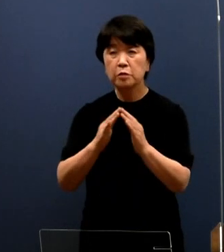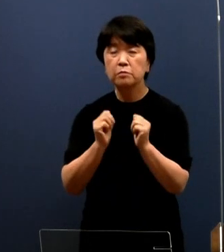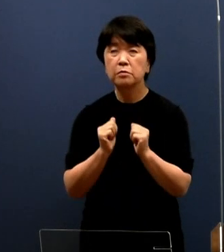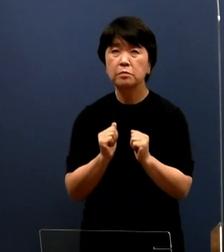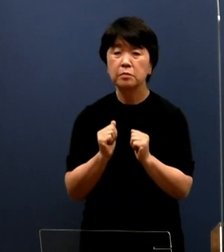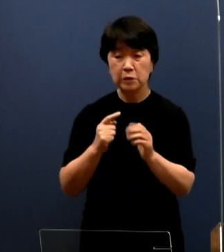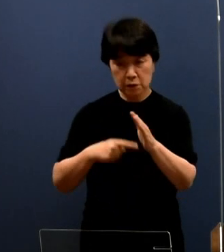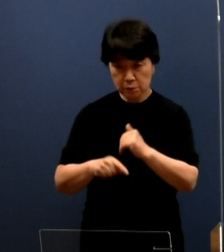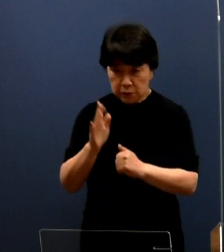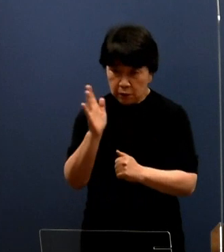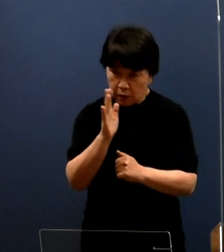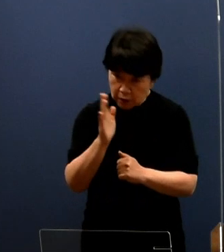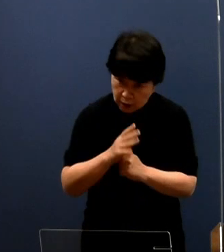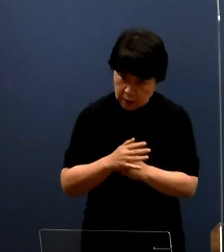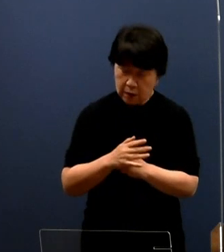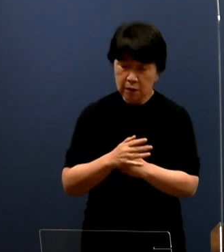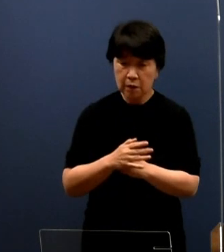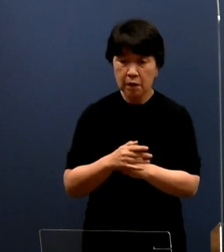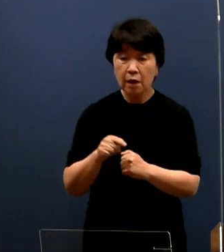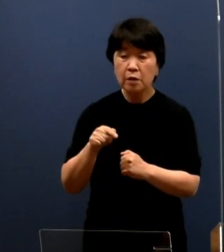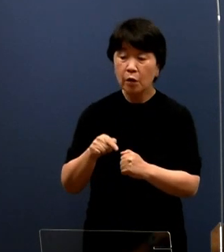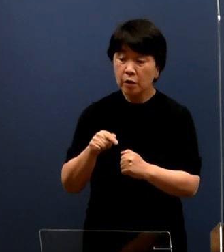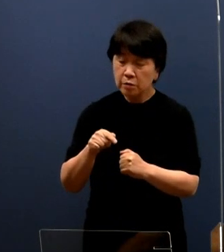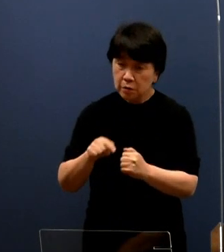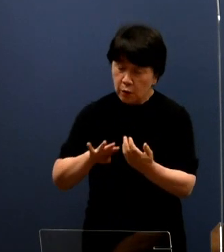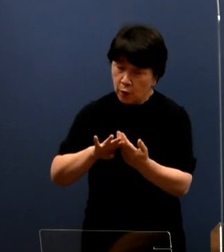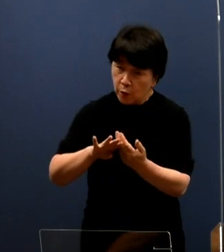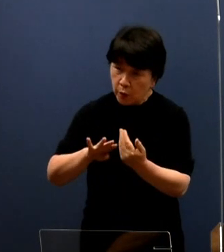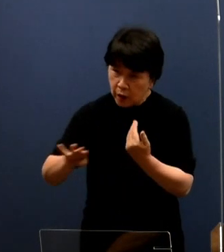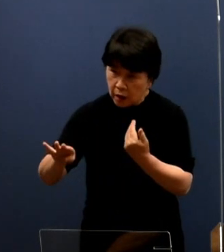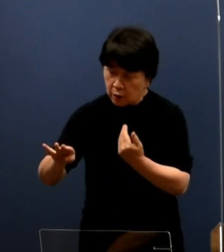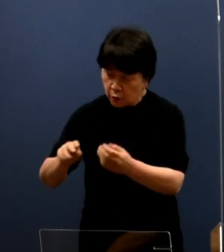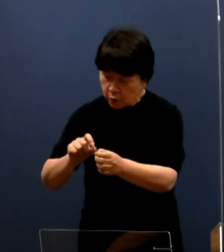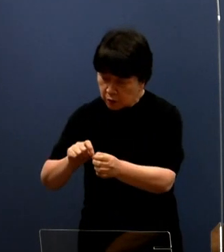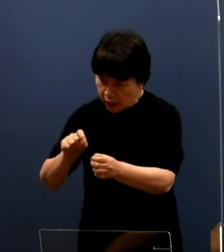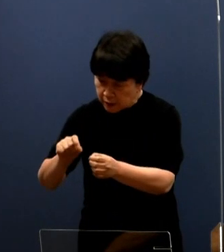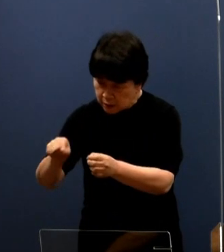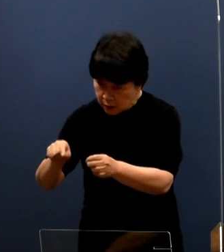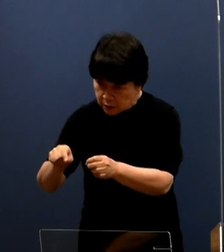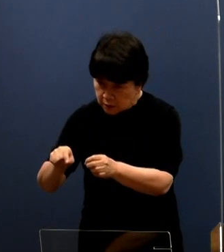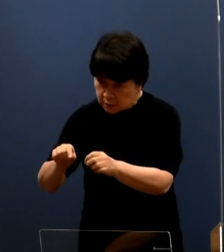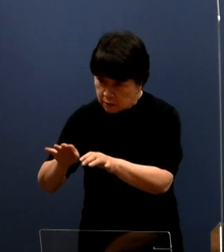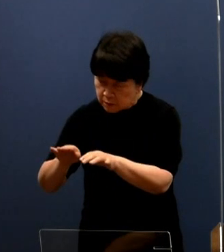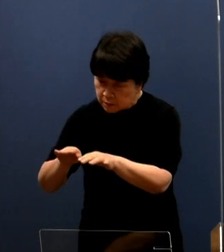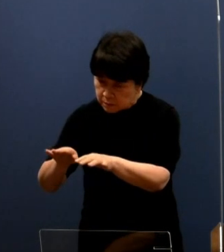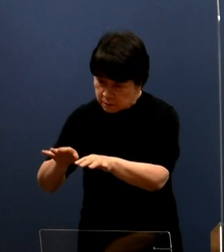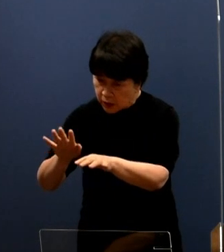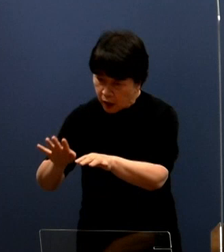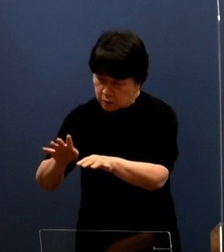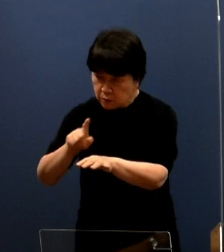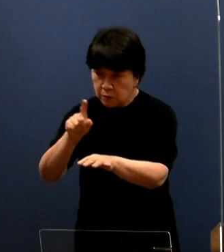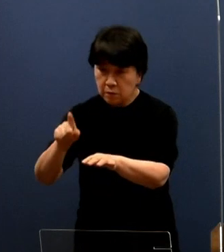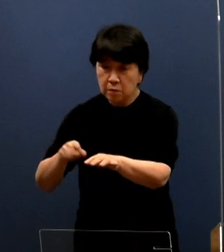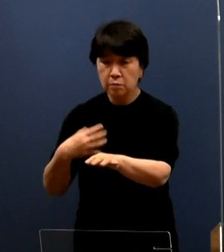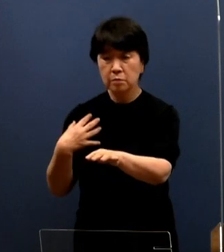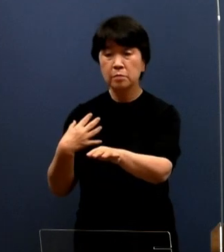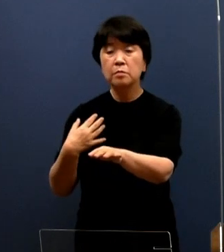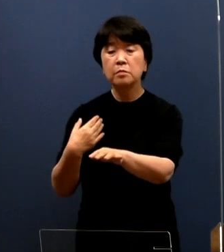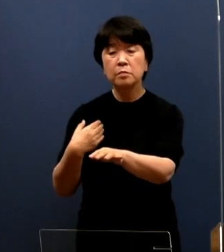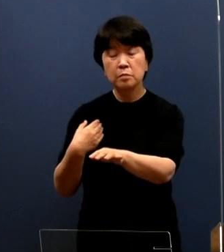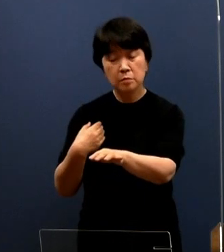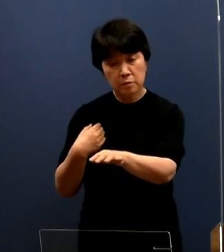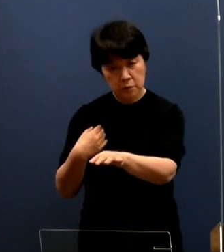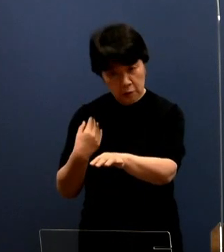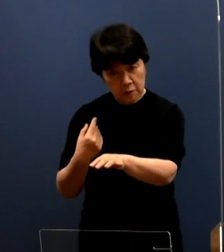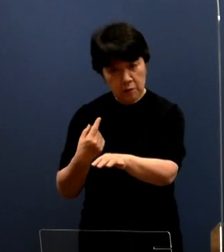ので、まあ、そこでの別の感染リスクが生じますから、まあ、そこの、その綱引きというか、どっちが大きいかと。ことになるでしょうけ